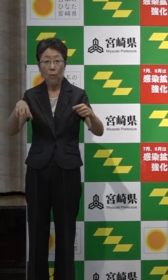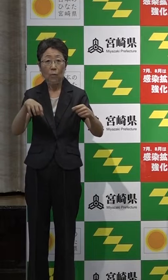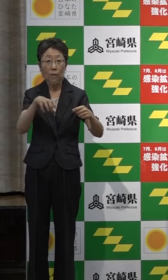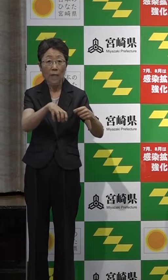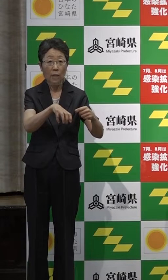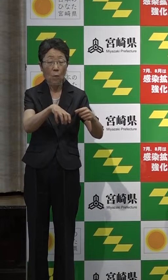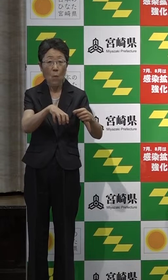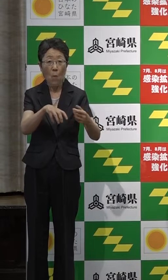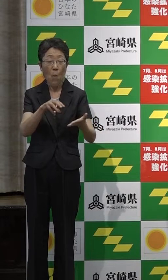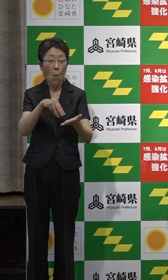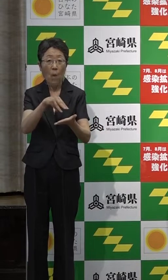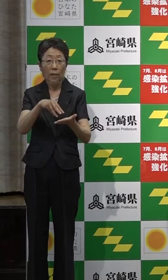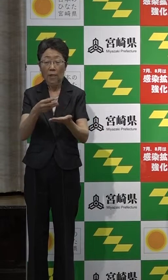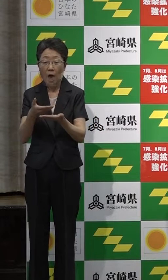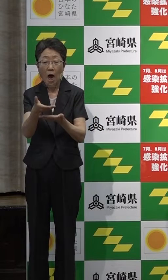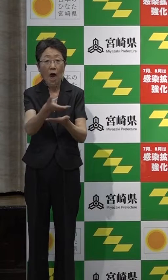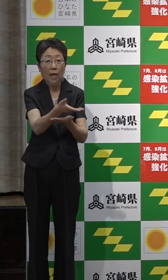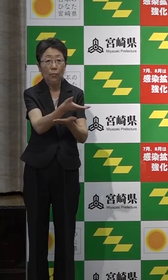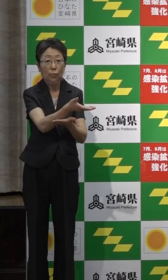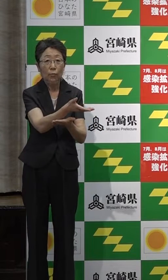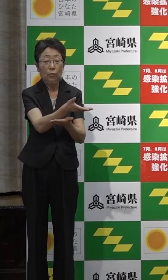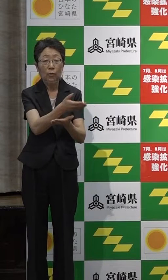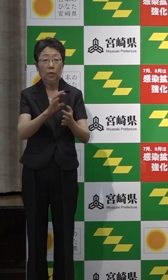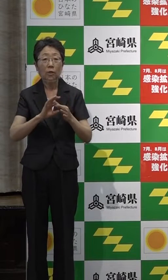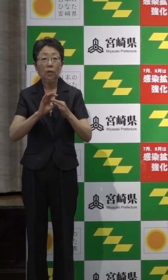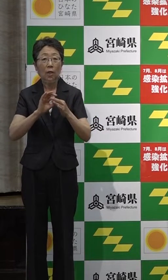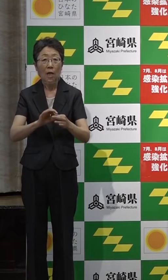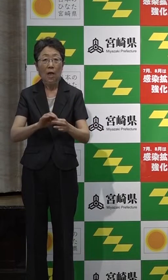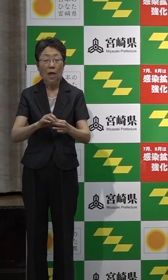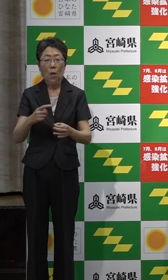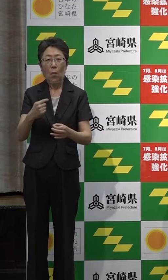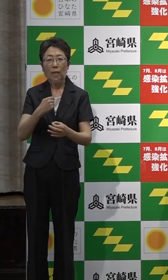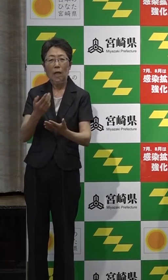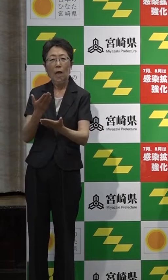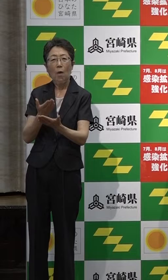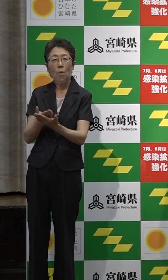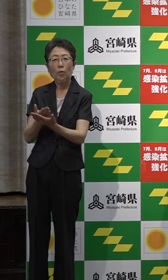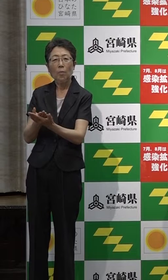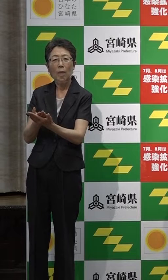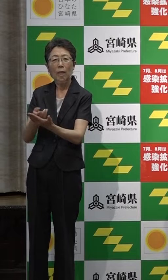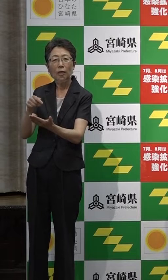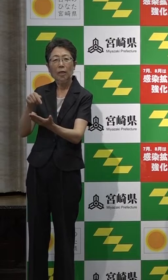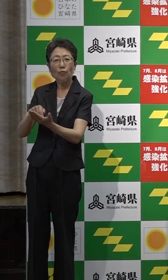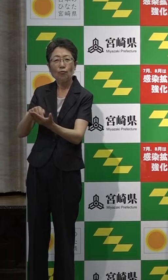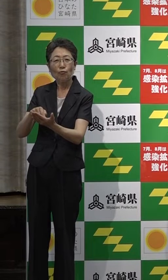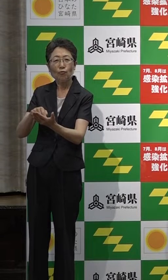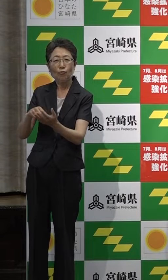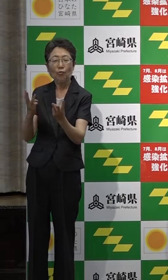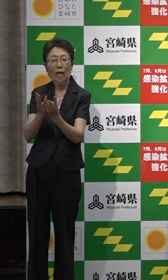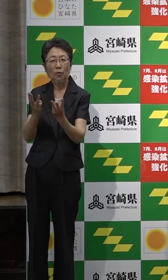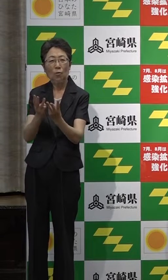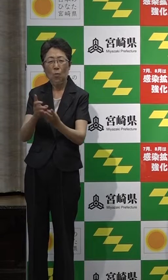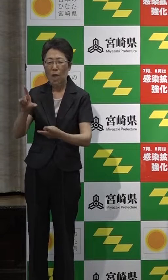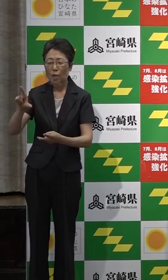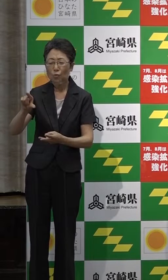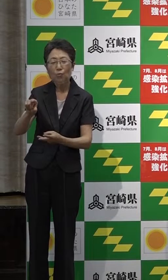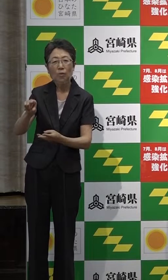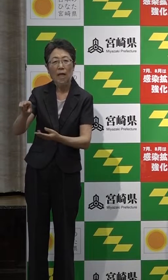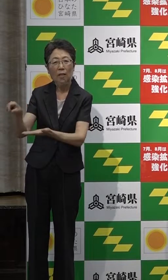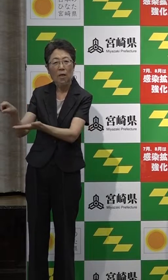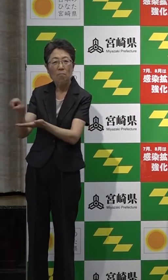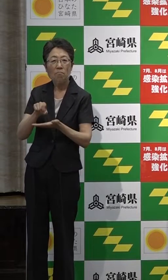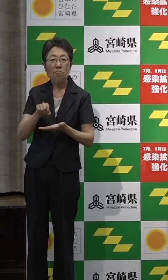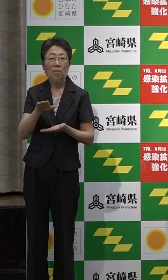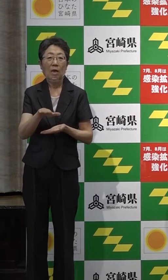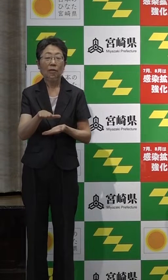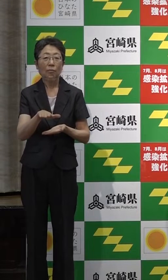については我々が求めているものよりも少し減らされるというような状況もございますが、しっかりとそ